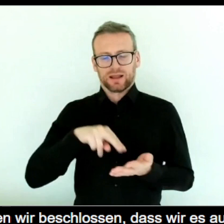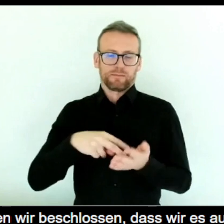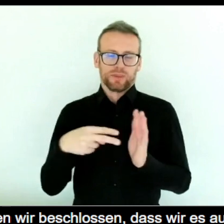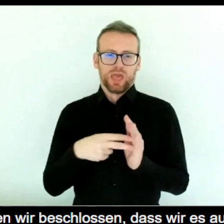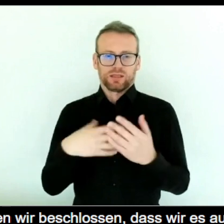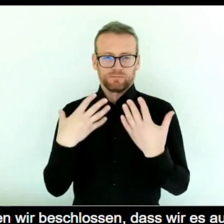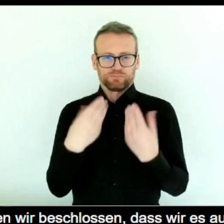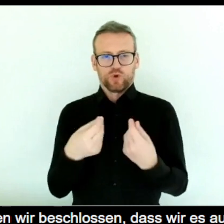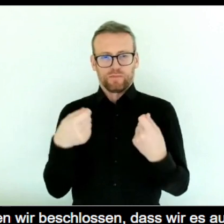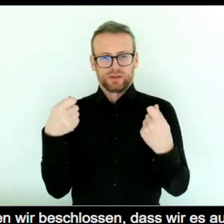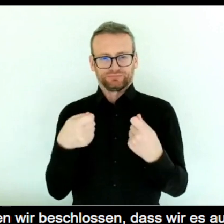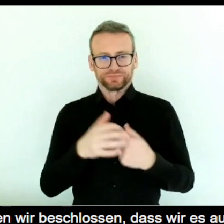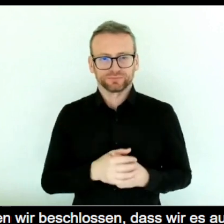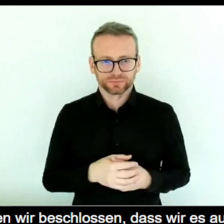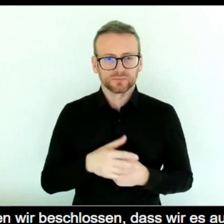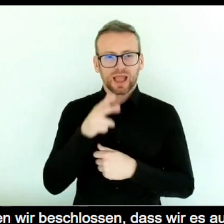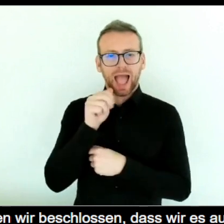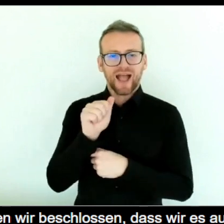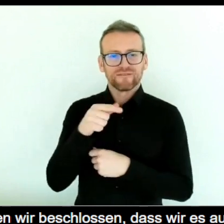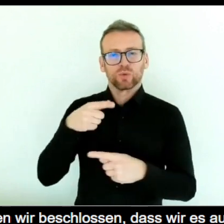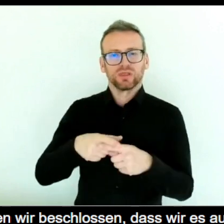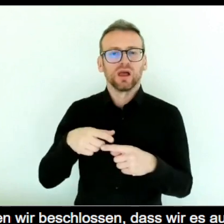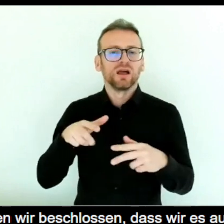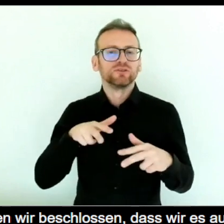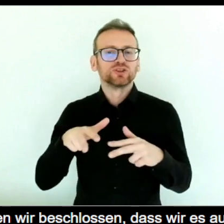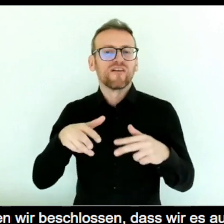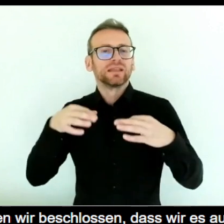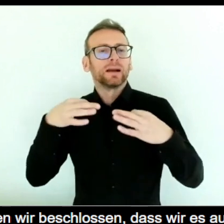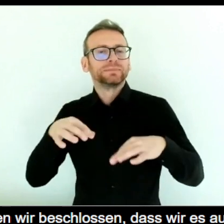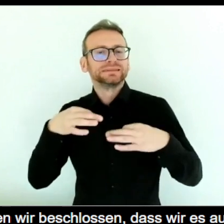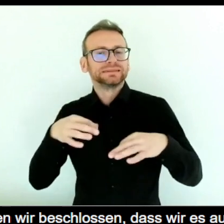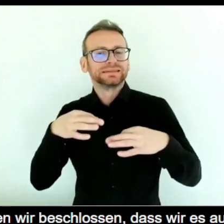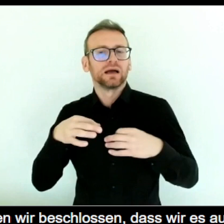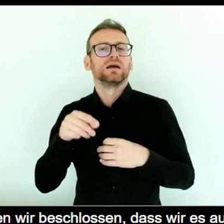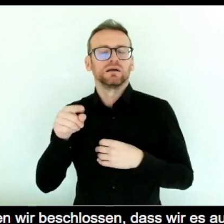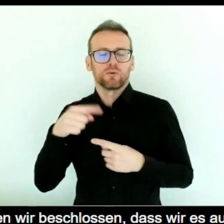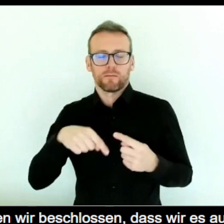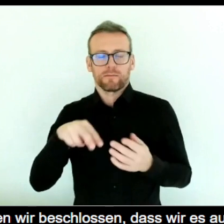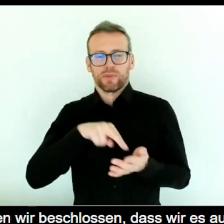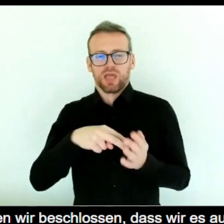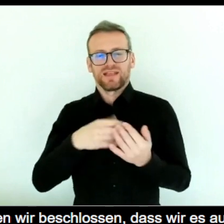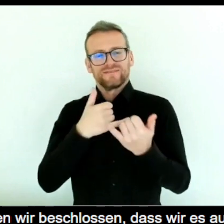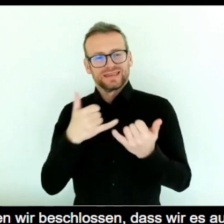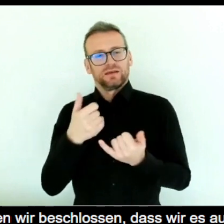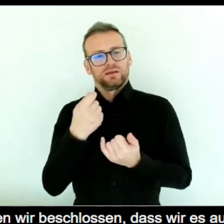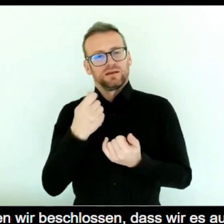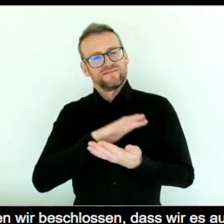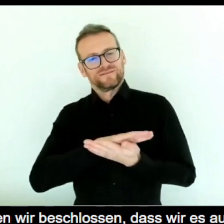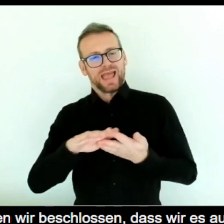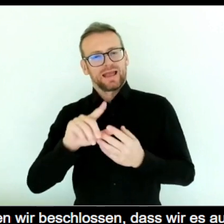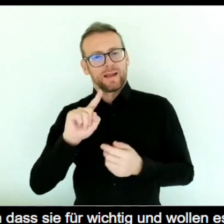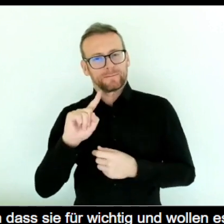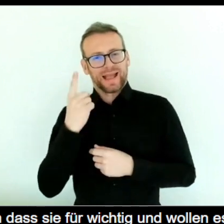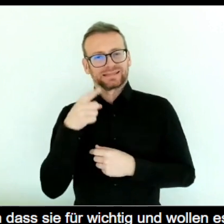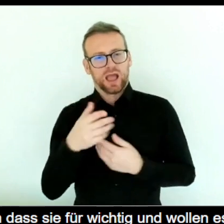für 2024 dann startklar sind. Beginnen also jetzt bereits die Vorplanungen, die konkrete Umsetzung. Und ein weiteres Beispiel